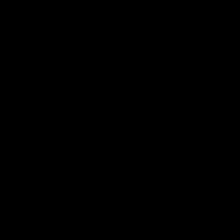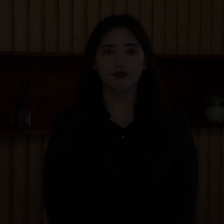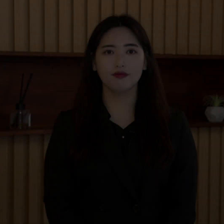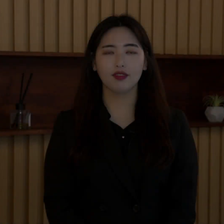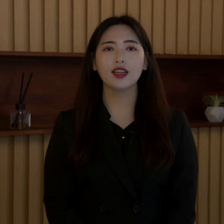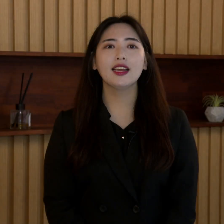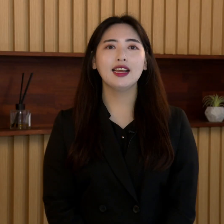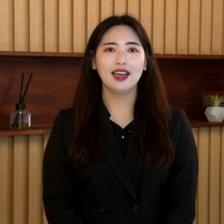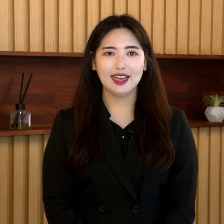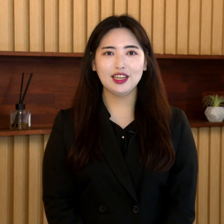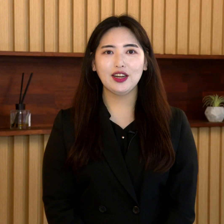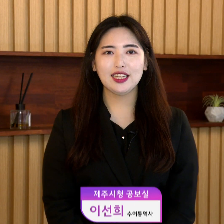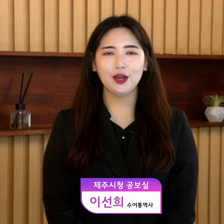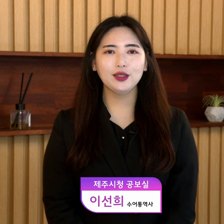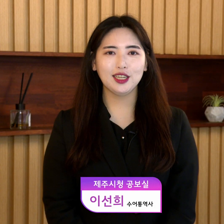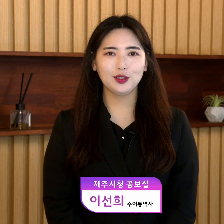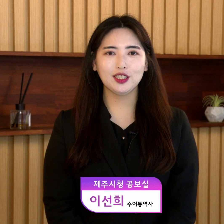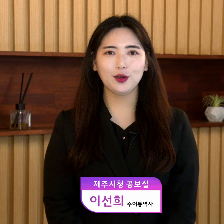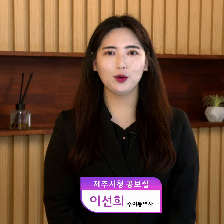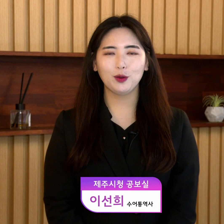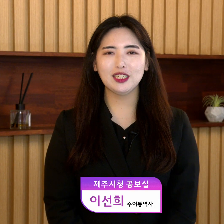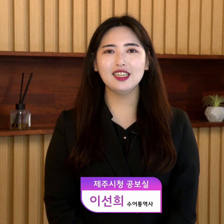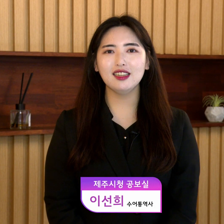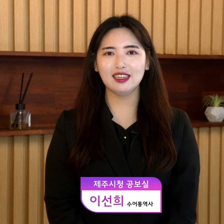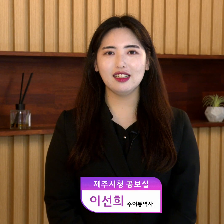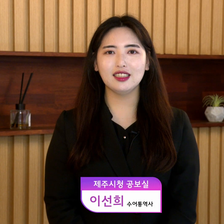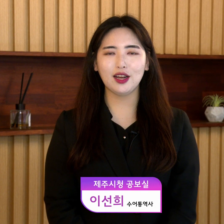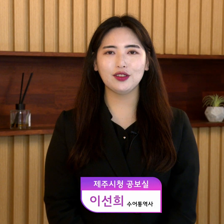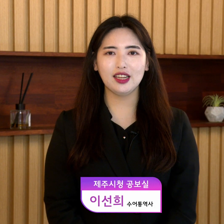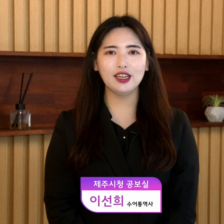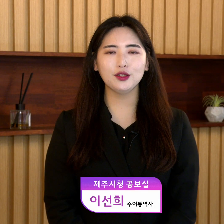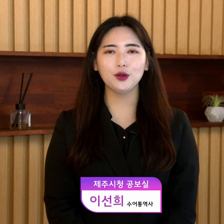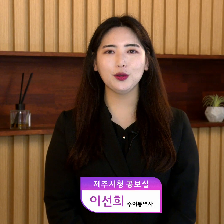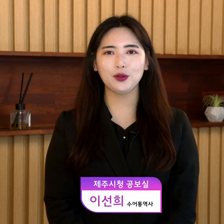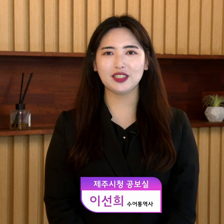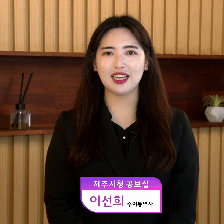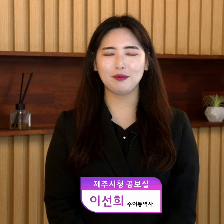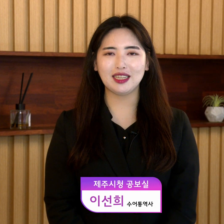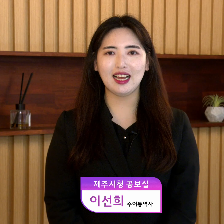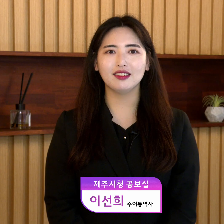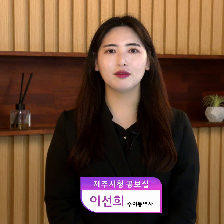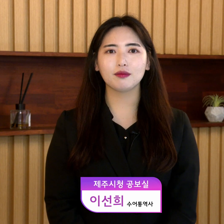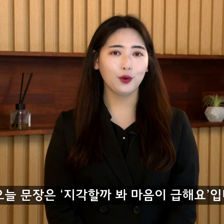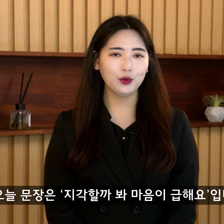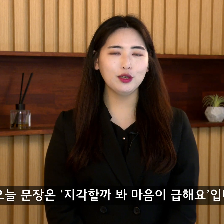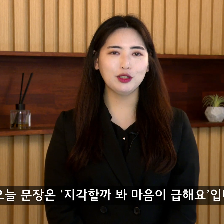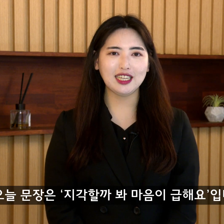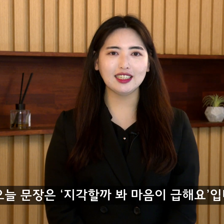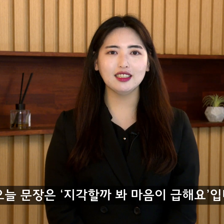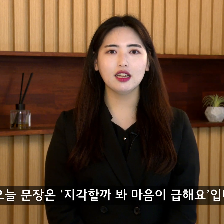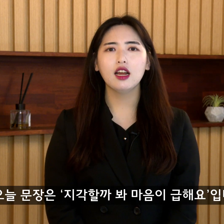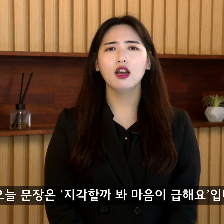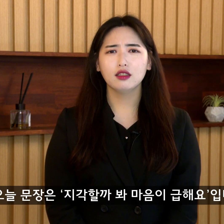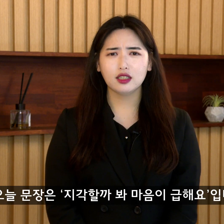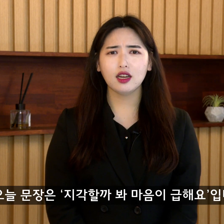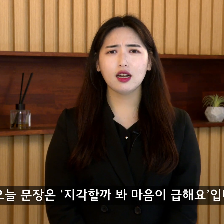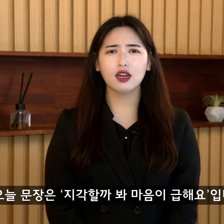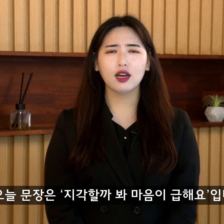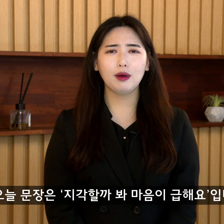안녕하세요. 제주시청공보실 이선희 수어통역사입니다. 오늘 문장은 지각할까봐